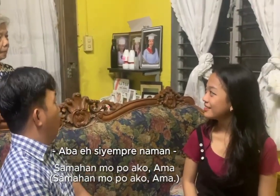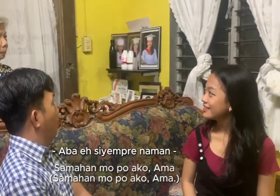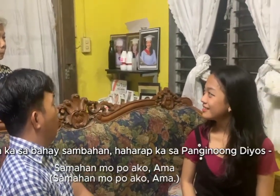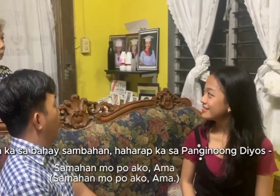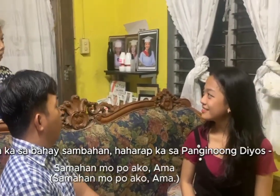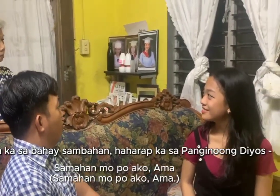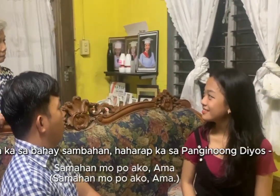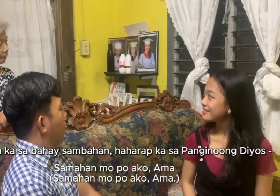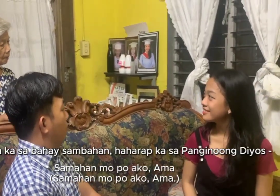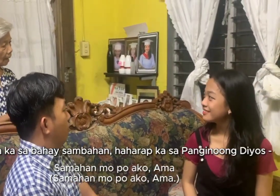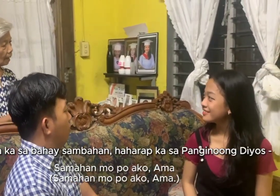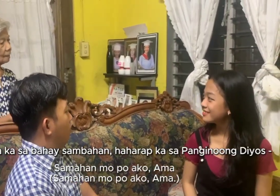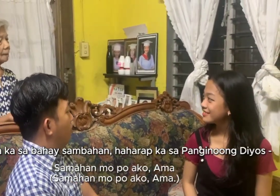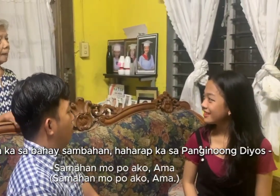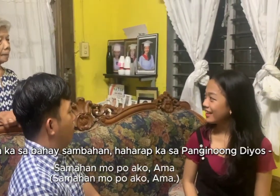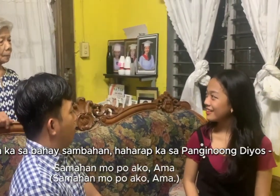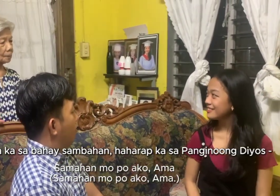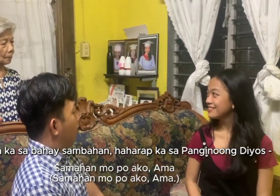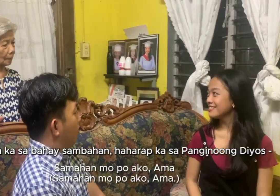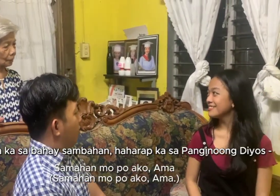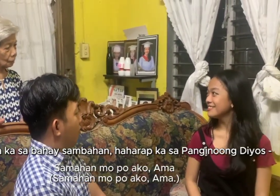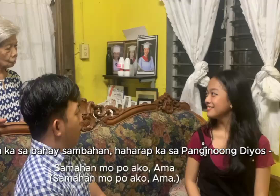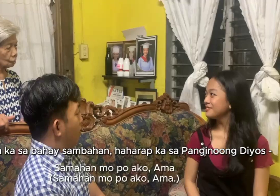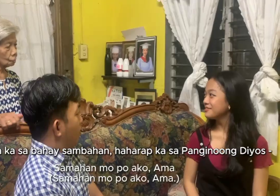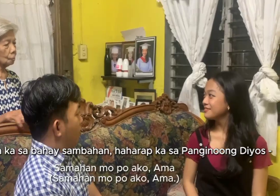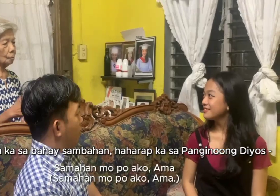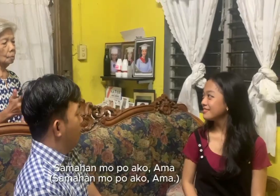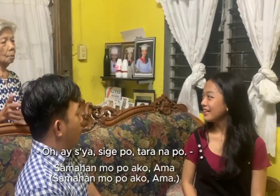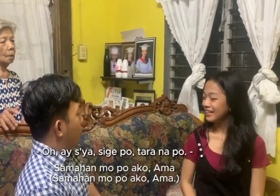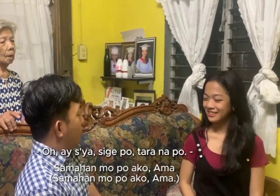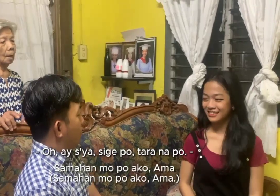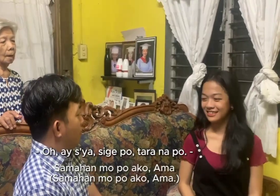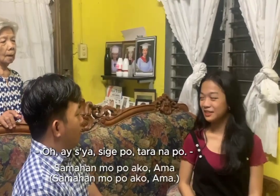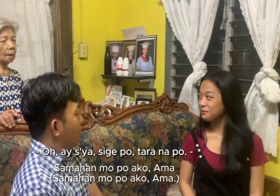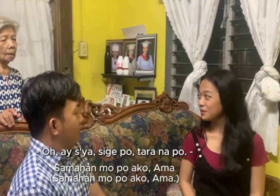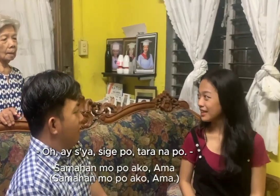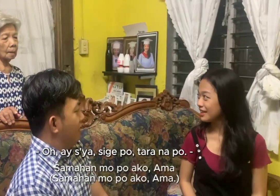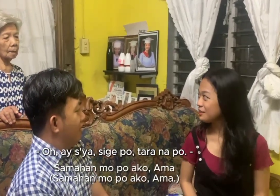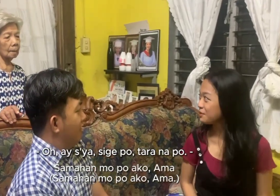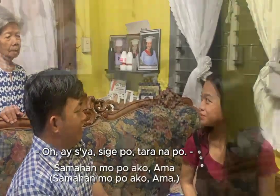pupunta ka sa sambahan. Harap ka sa Panginoon Diyos. Ay, sige po, tara na po.